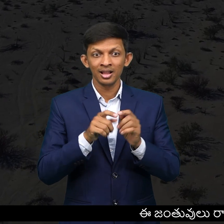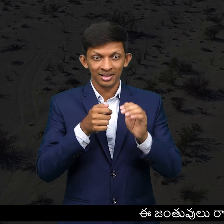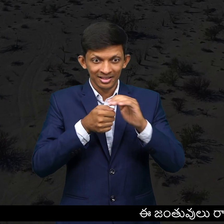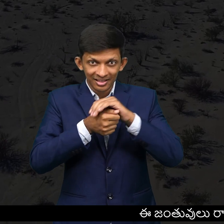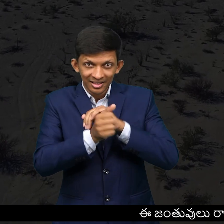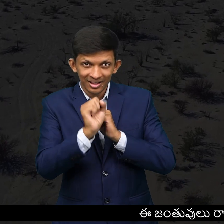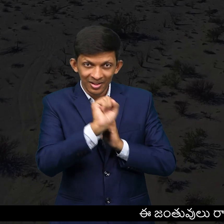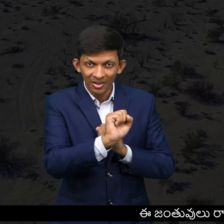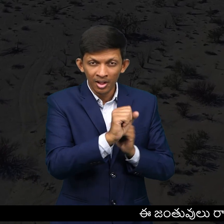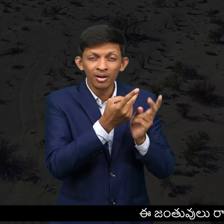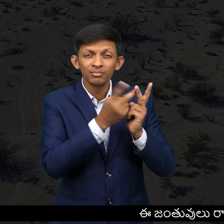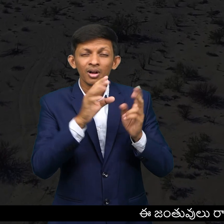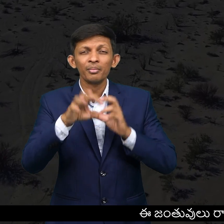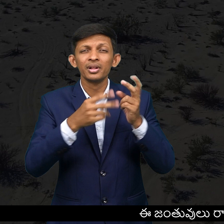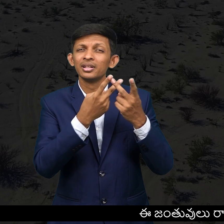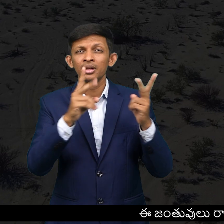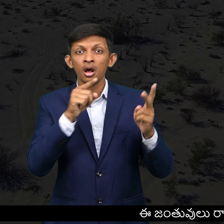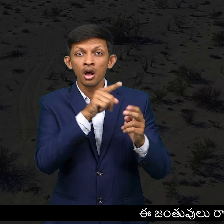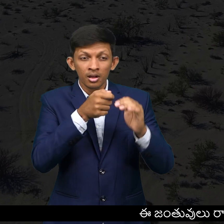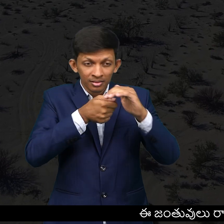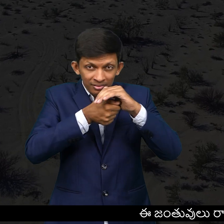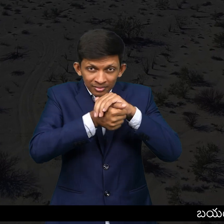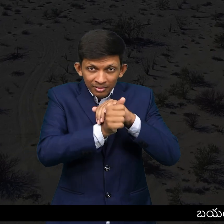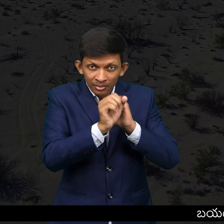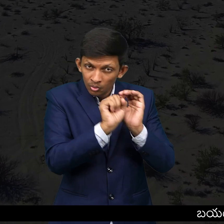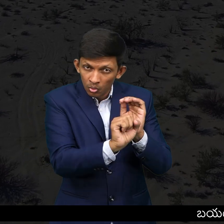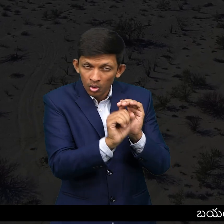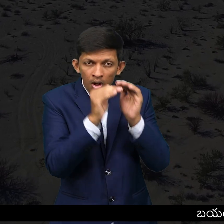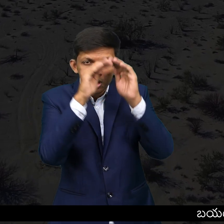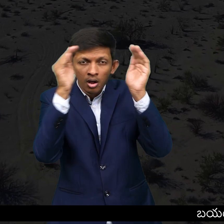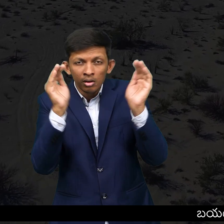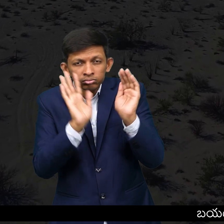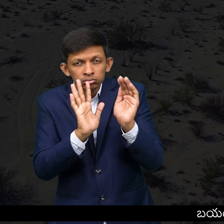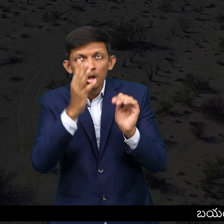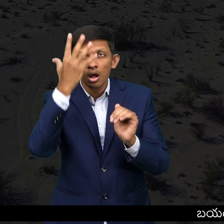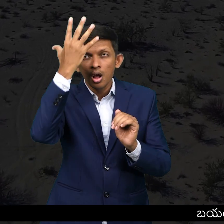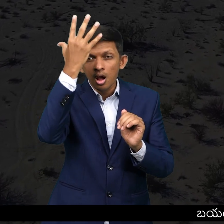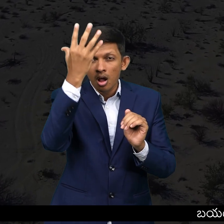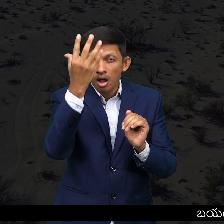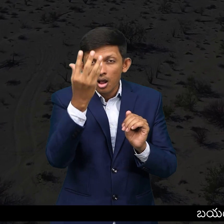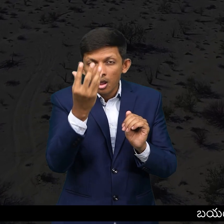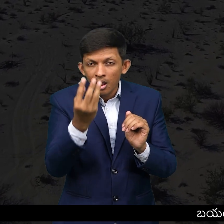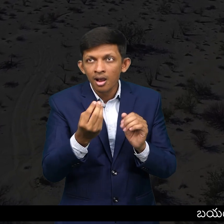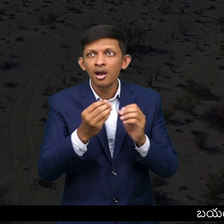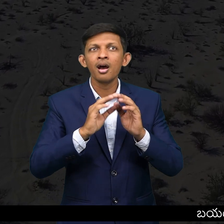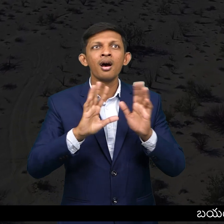ఈ జంతువులు రాత్రి సమయంలో మాత్రమే బయటకు వస్తాయి.